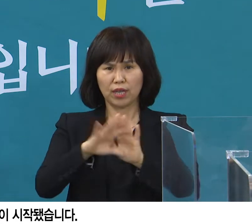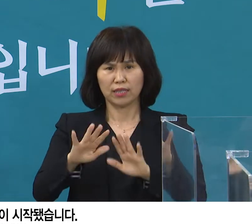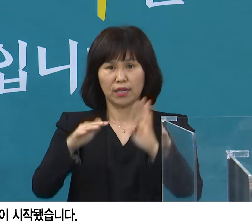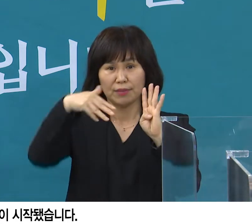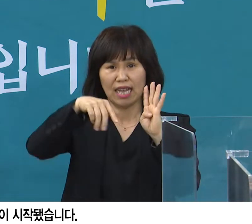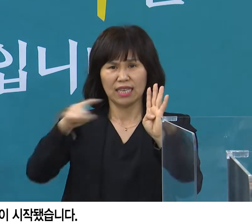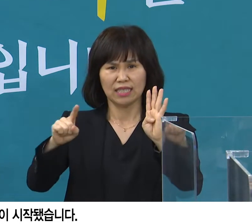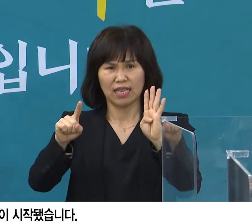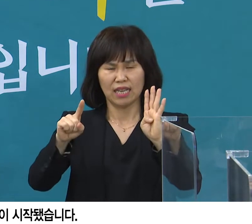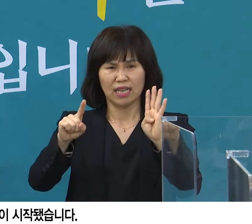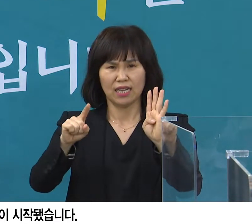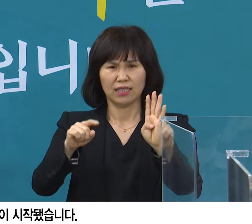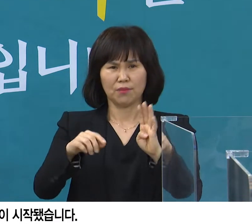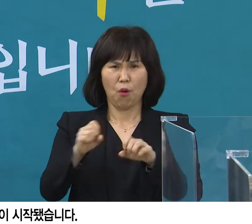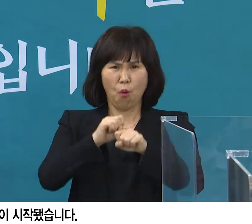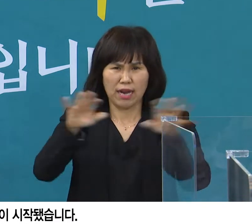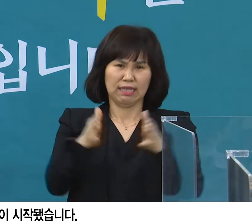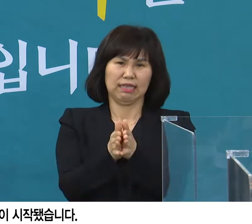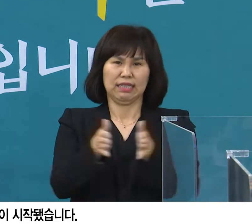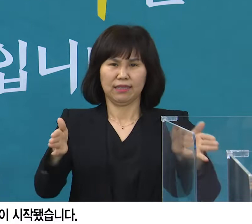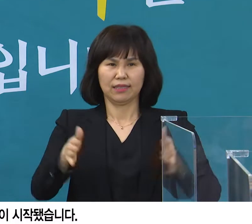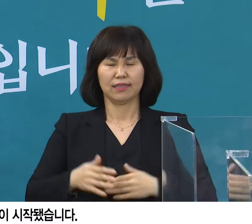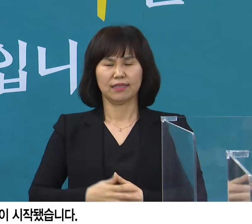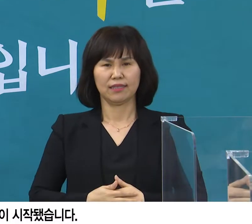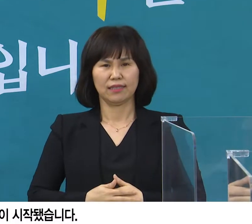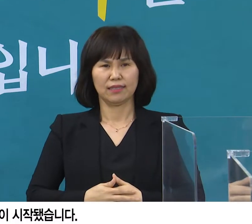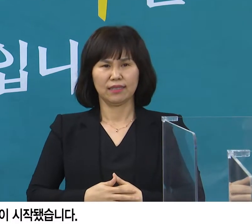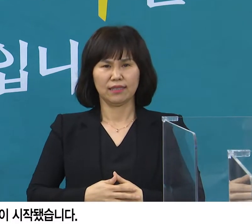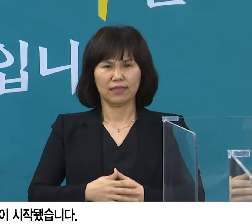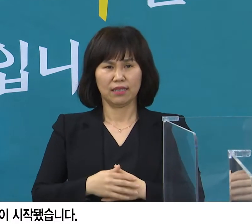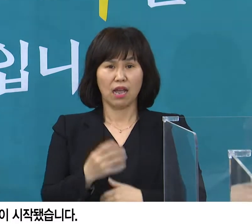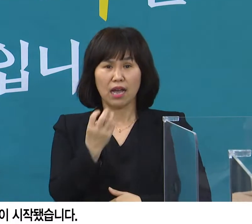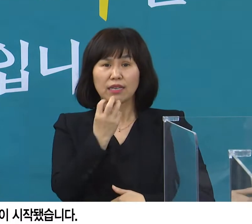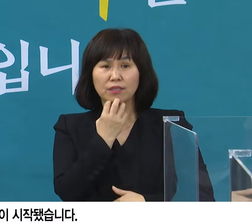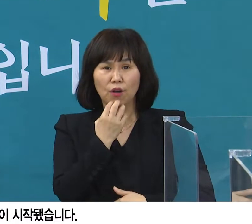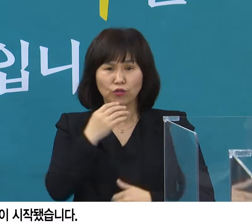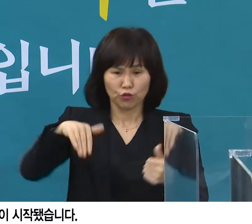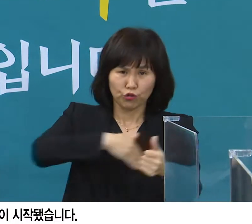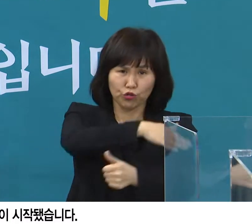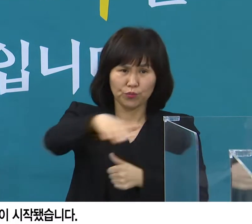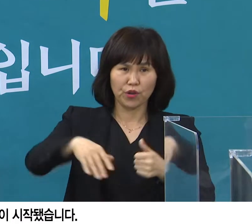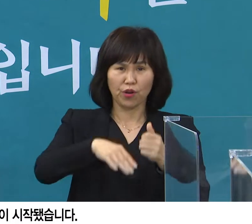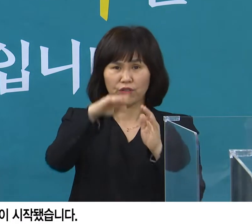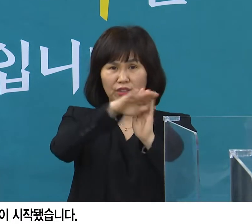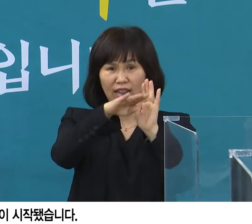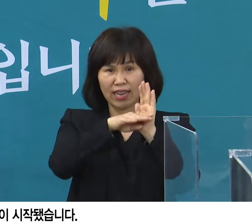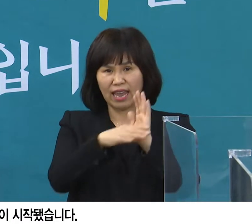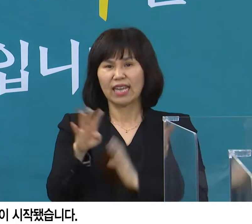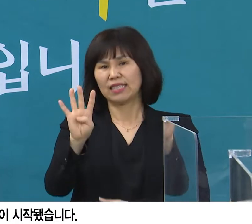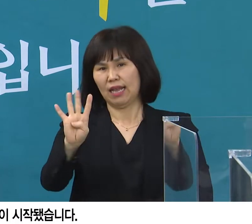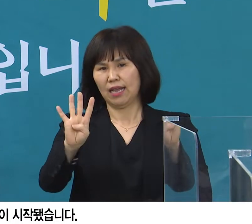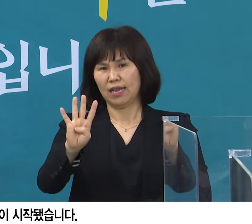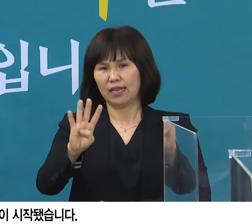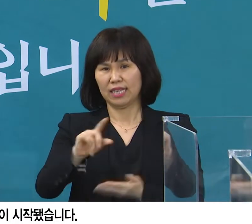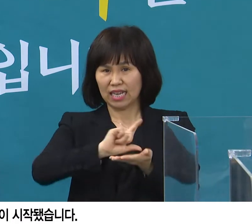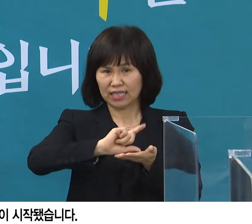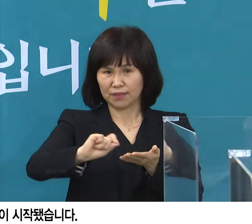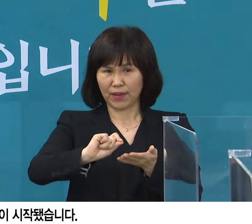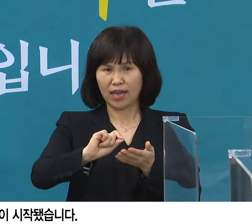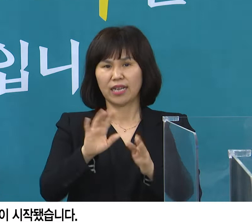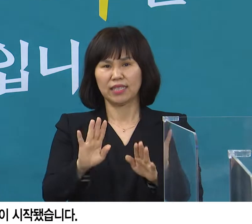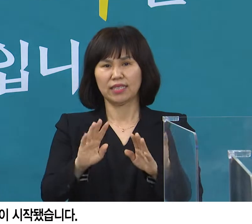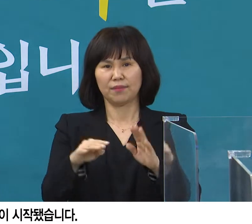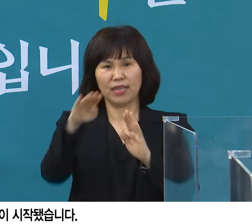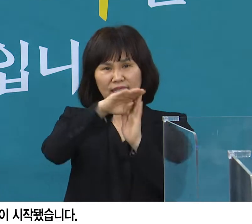4차 유행이 시작됐습니다. 수도권은 사회적 거리두기 4단계, 비수도권은